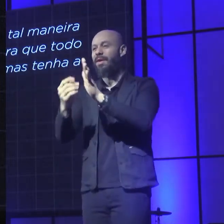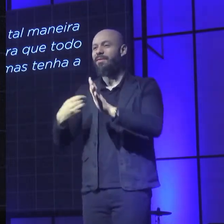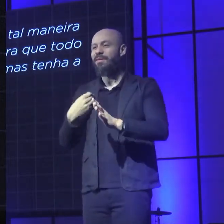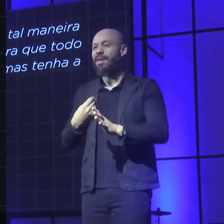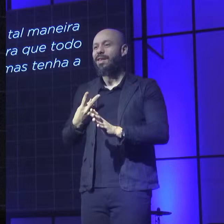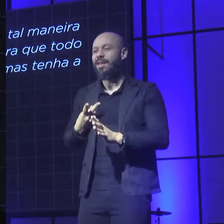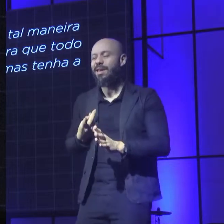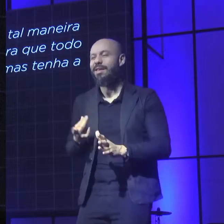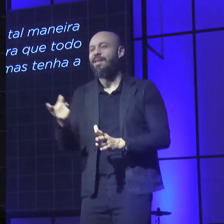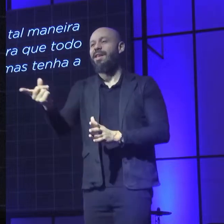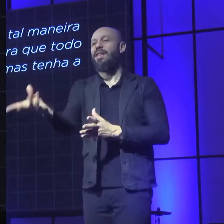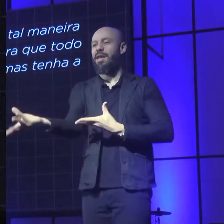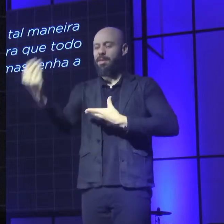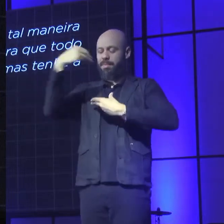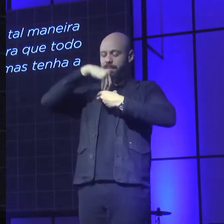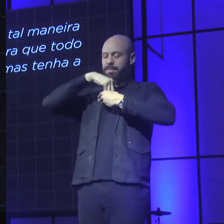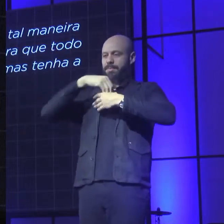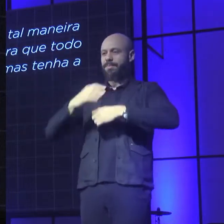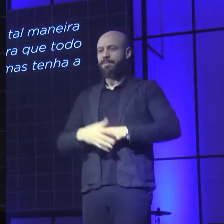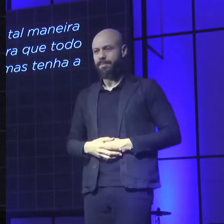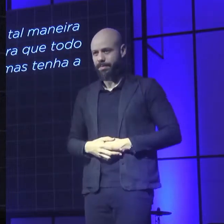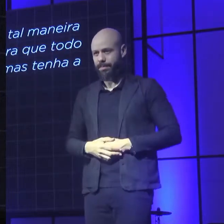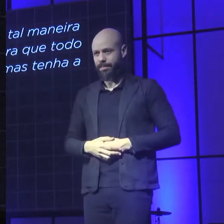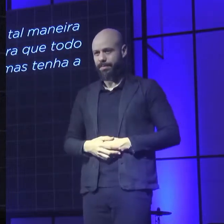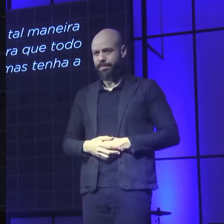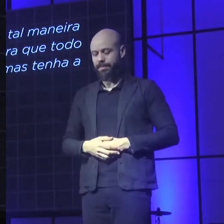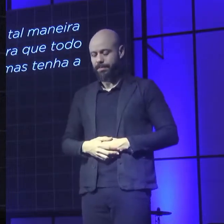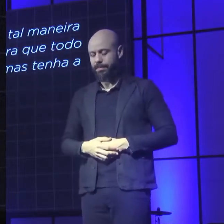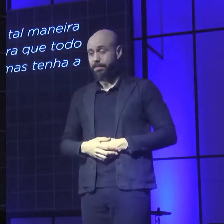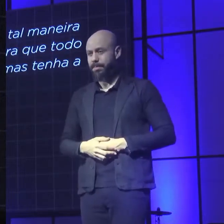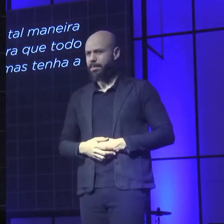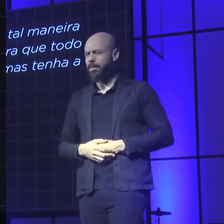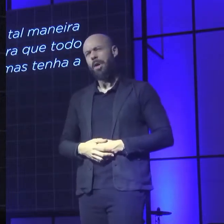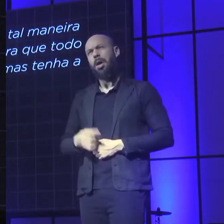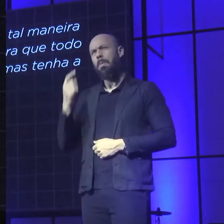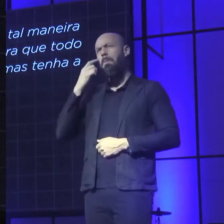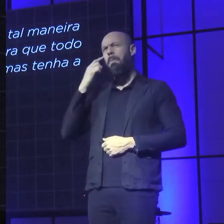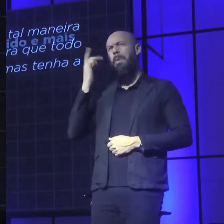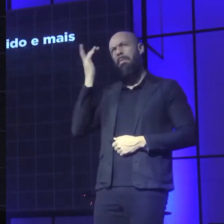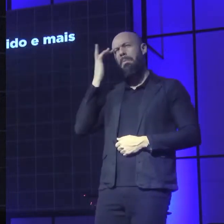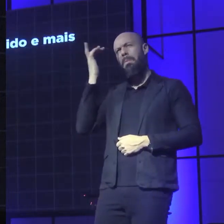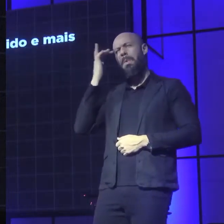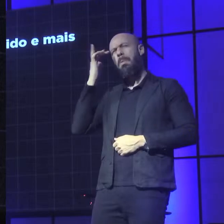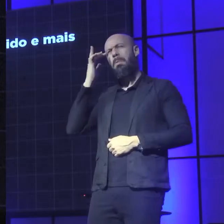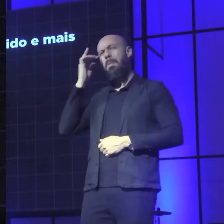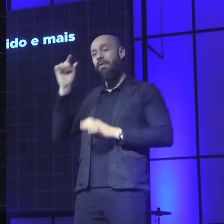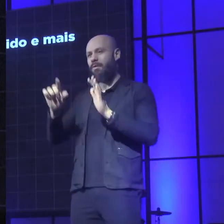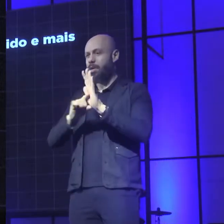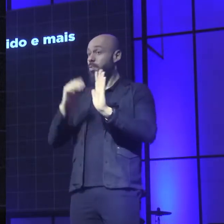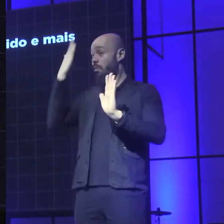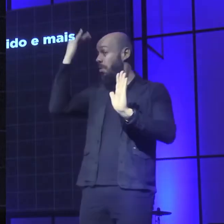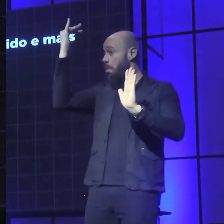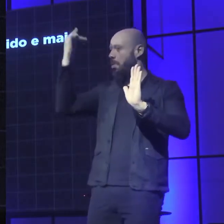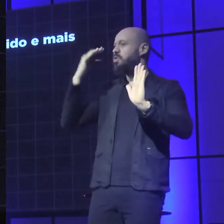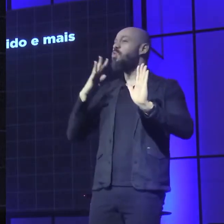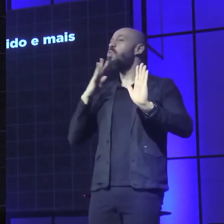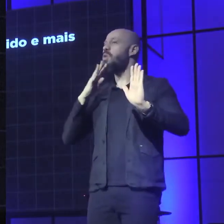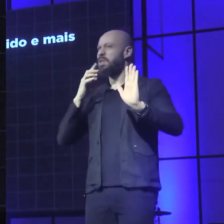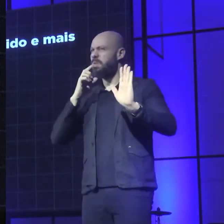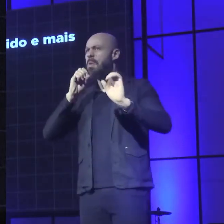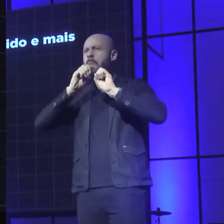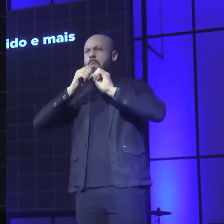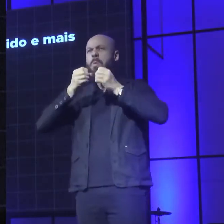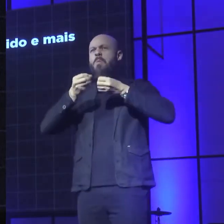vida eterna. Acredito que seja o versículo mais famoso, mais conhecido, mais citado em